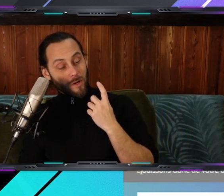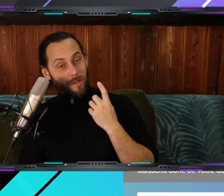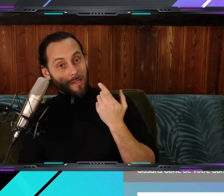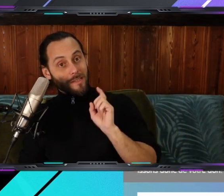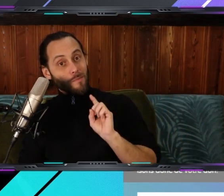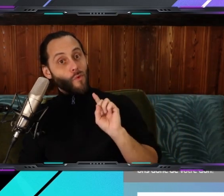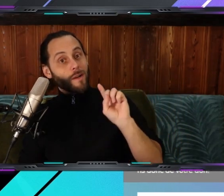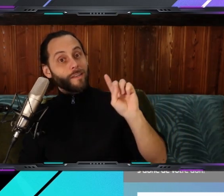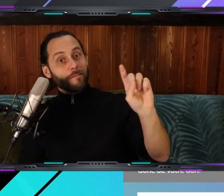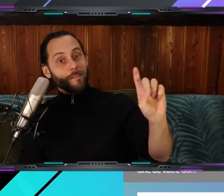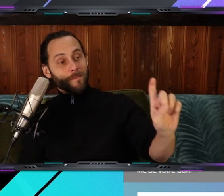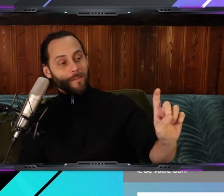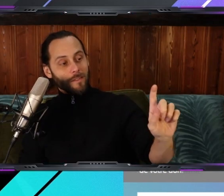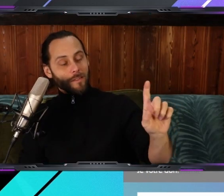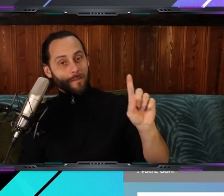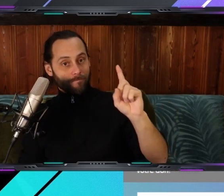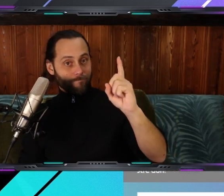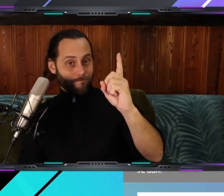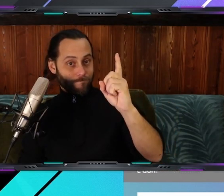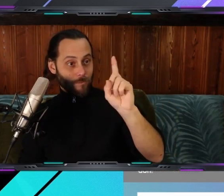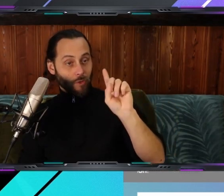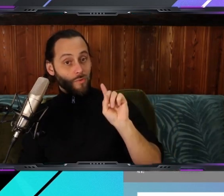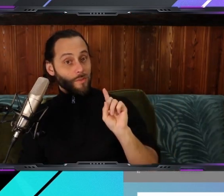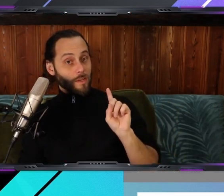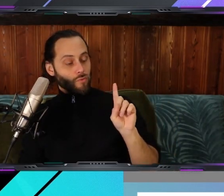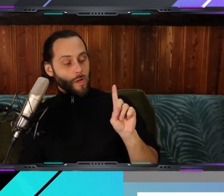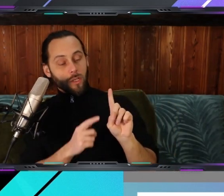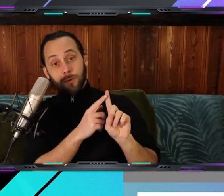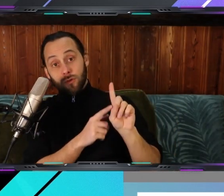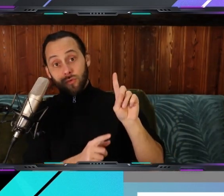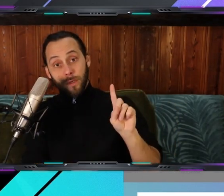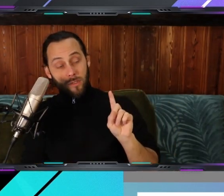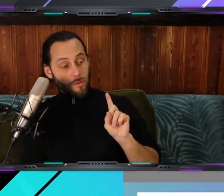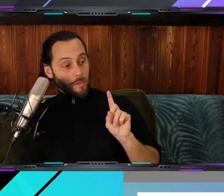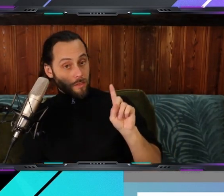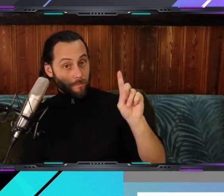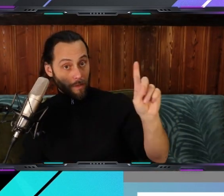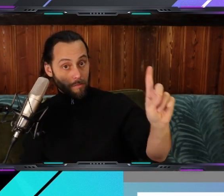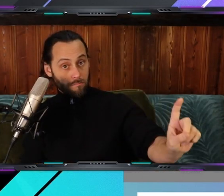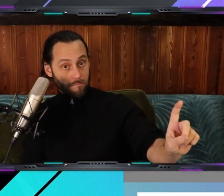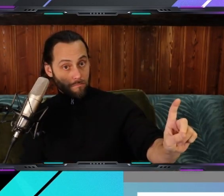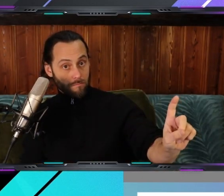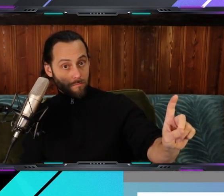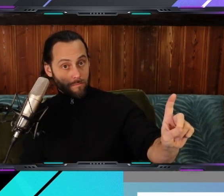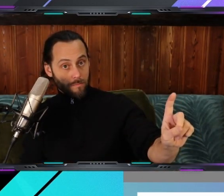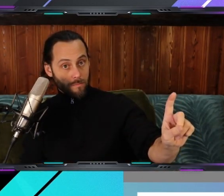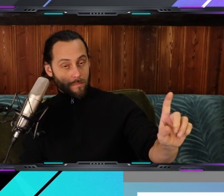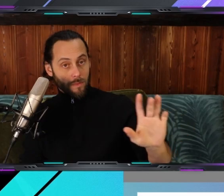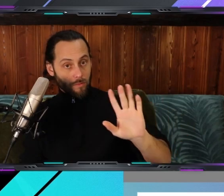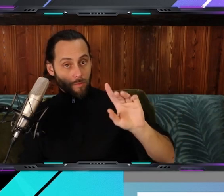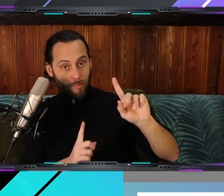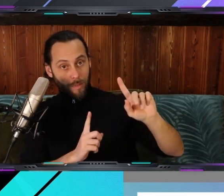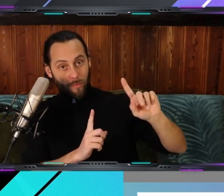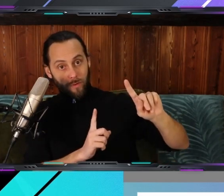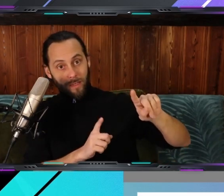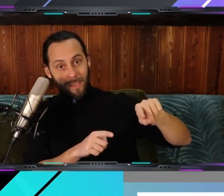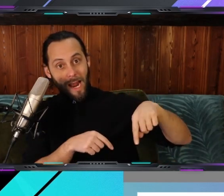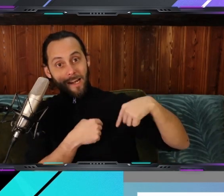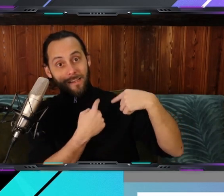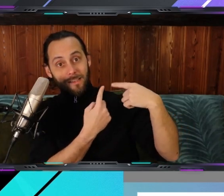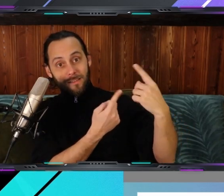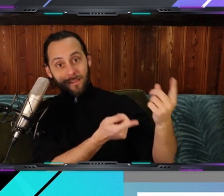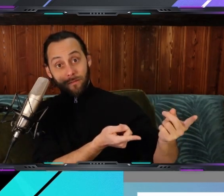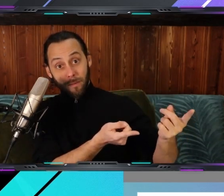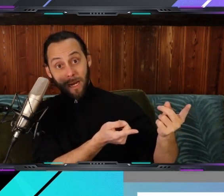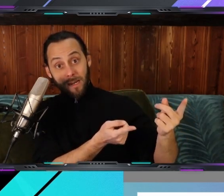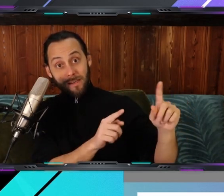vers moi, et là, c'est moi qui vais. Juste un doigt qui représente une personne hein, qui va. Ne pas confondre avec